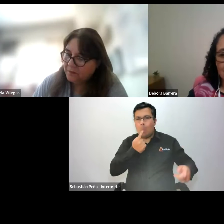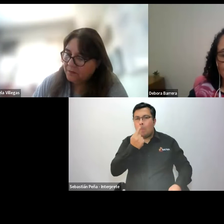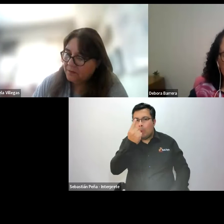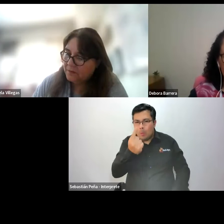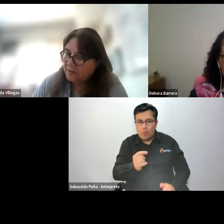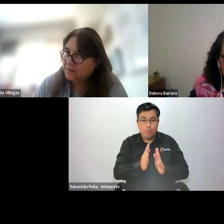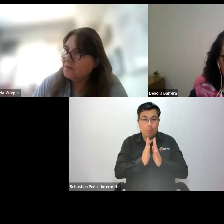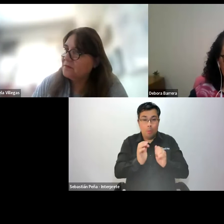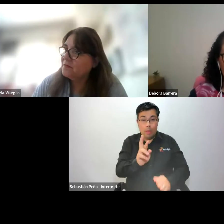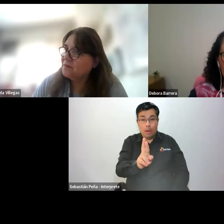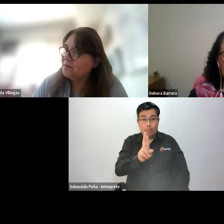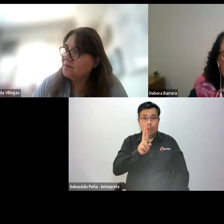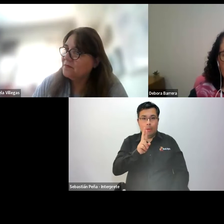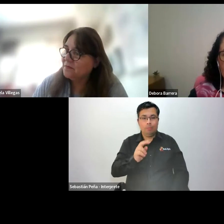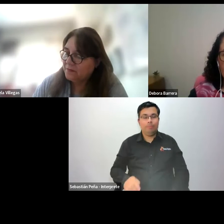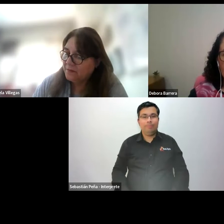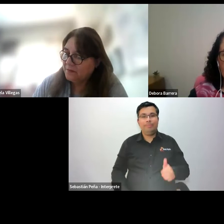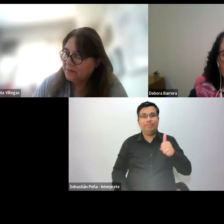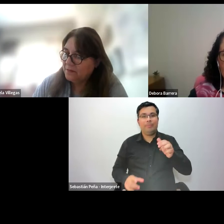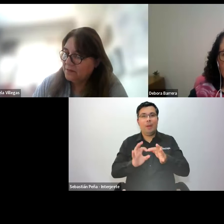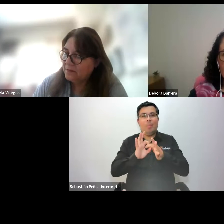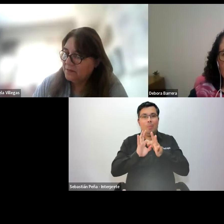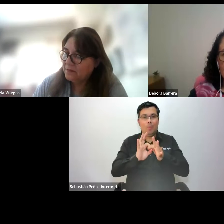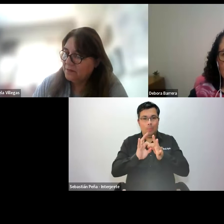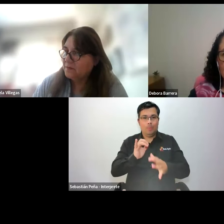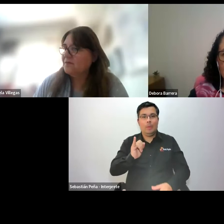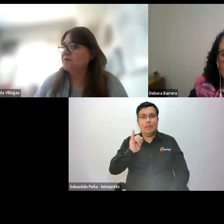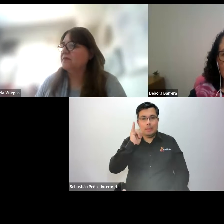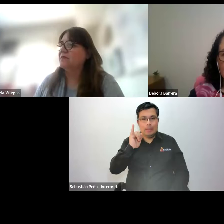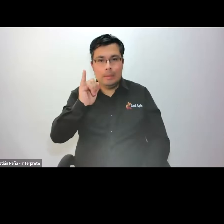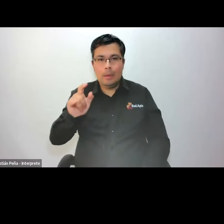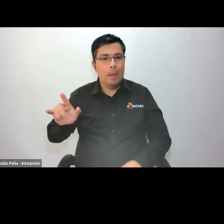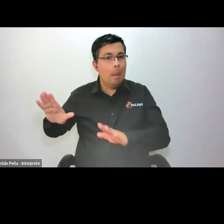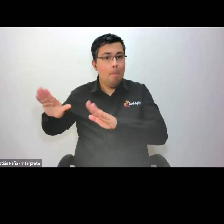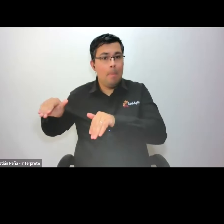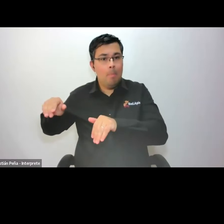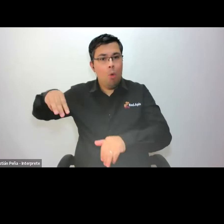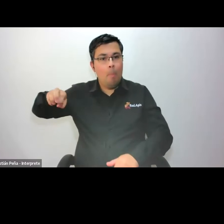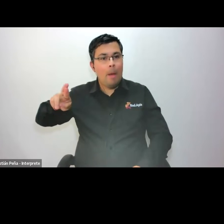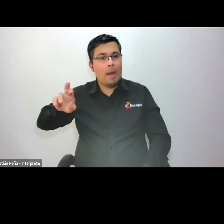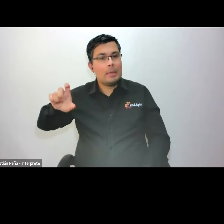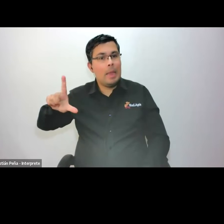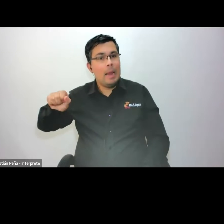Muchas gracias, Débora. Sí, tomándome un poco de las palabras que nos compartía Marcela